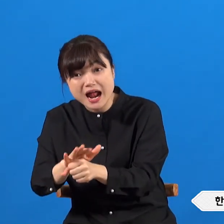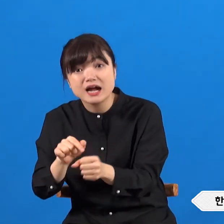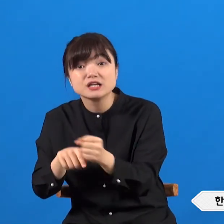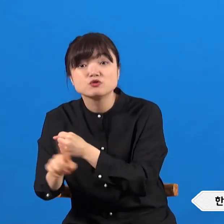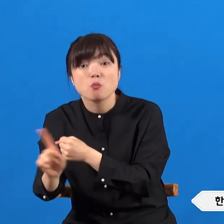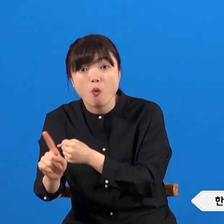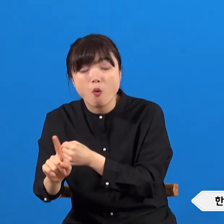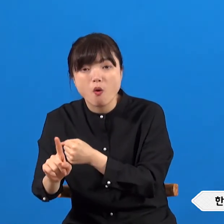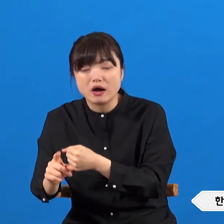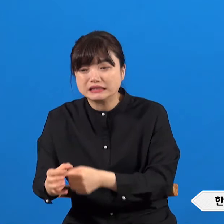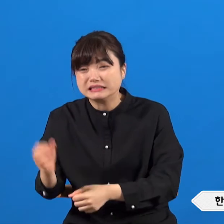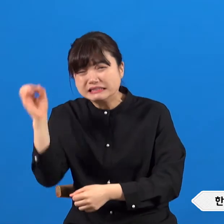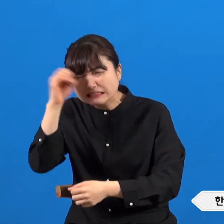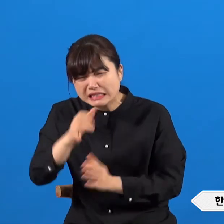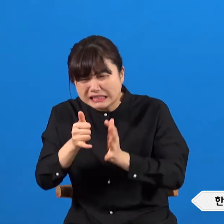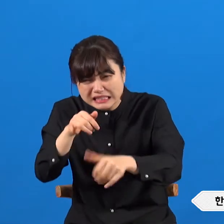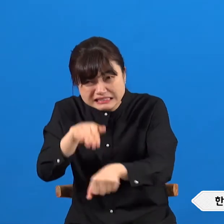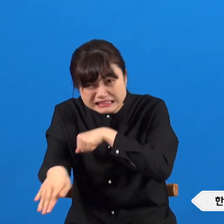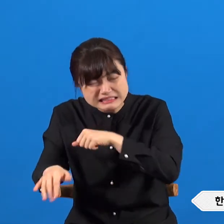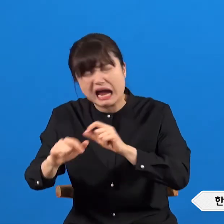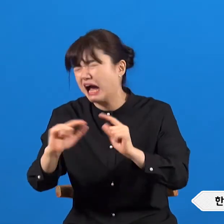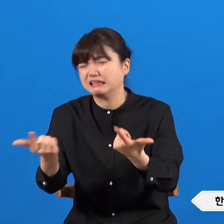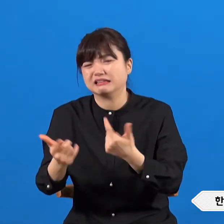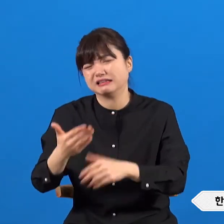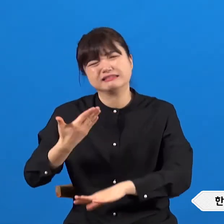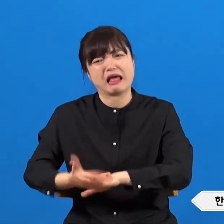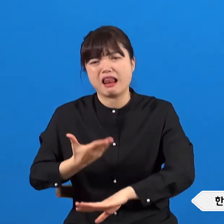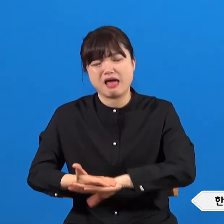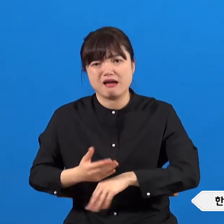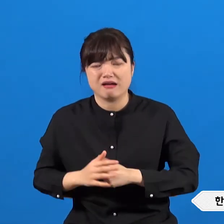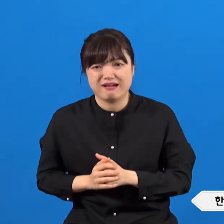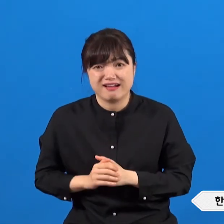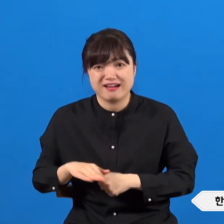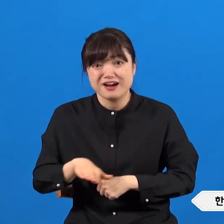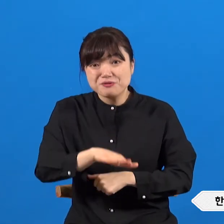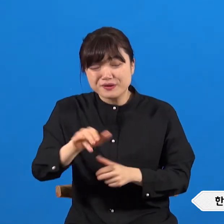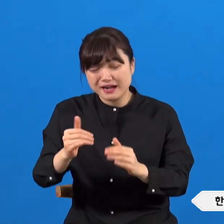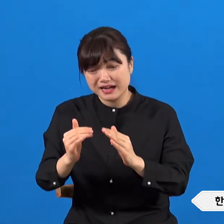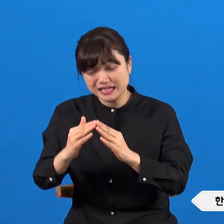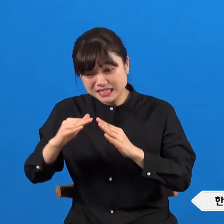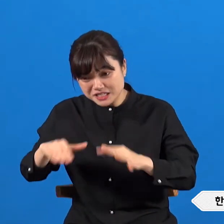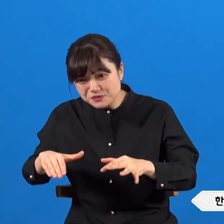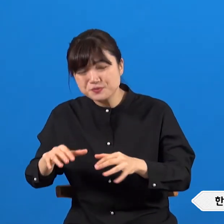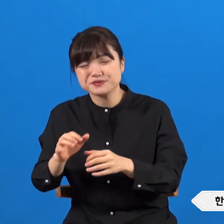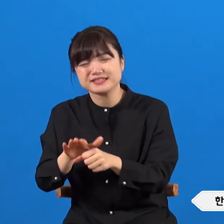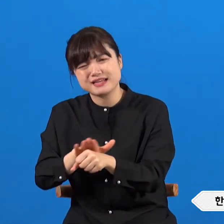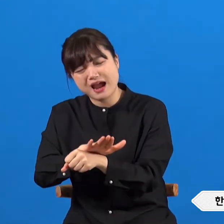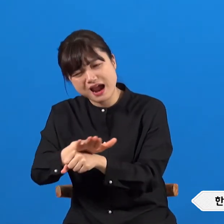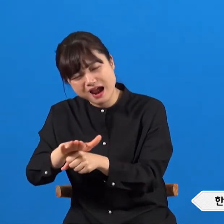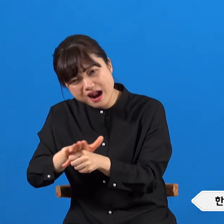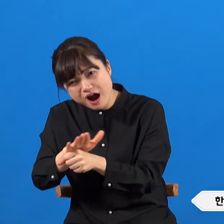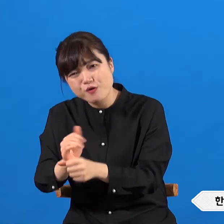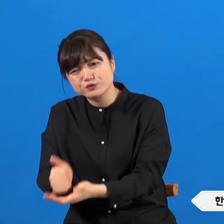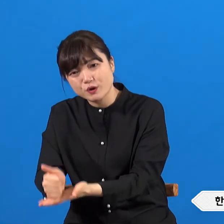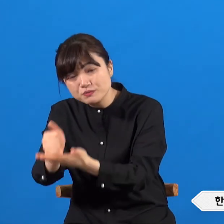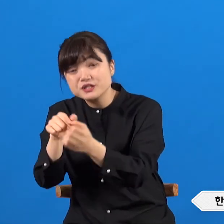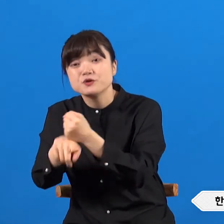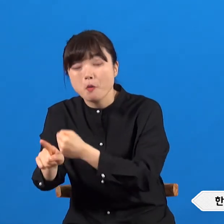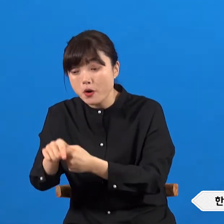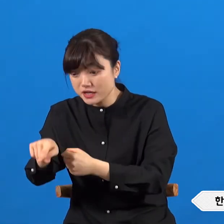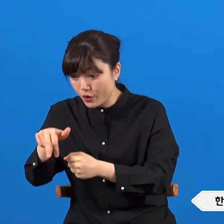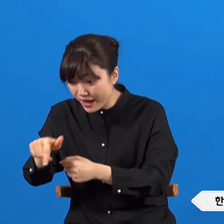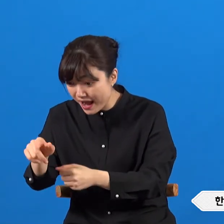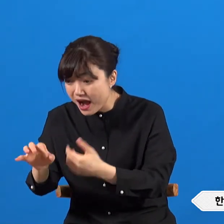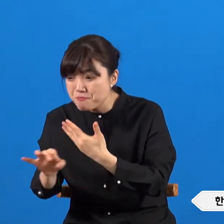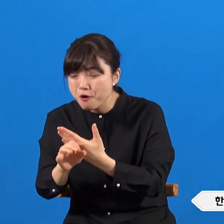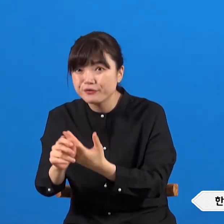무슨 자선 베푸는 그런 거하고 다릅니다. 우리가 이웃을 잘 섬기는 것은 이렇게 할 때에